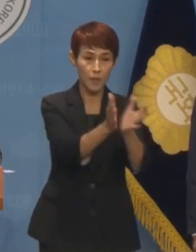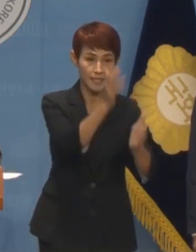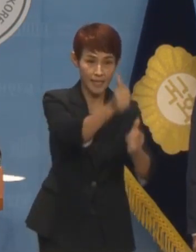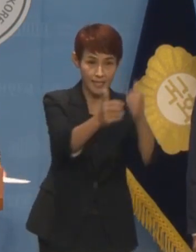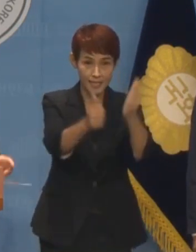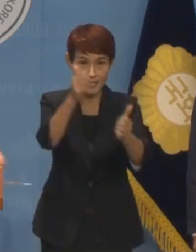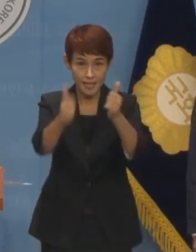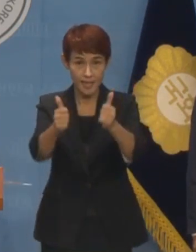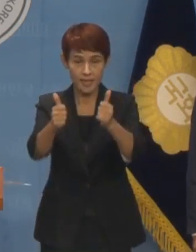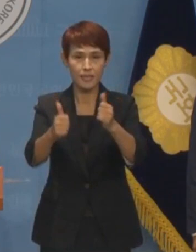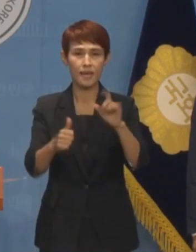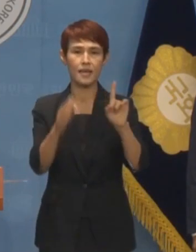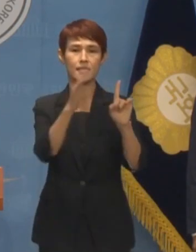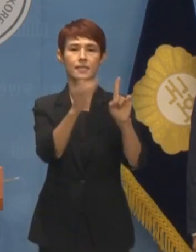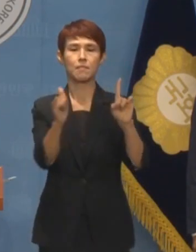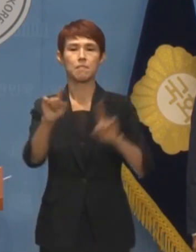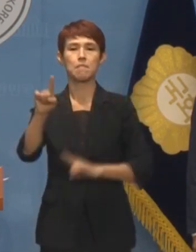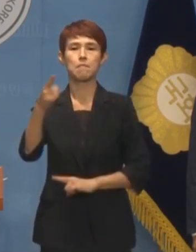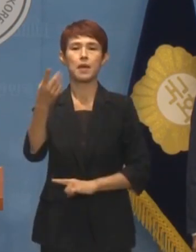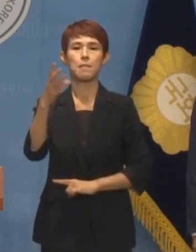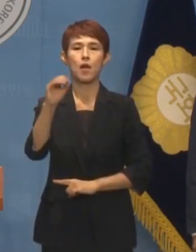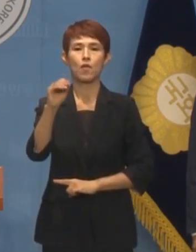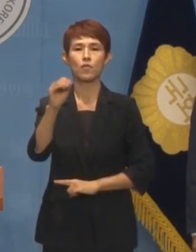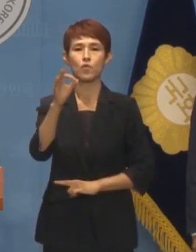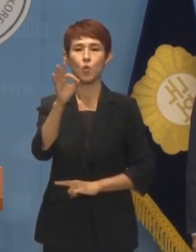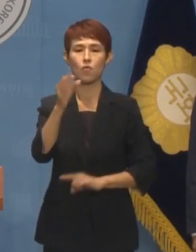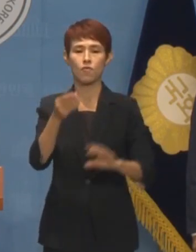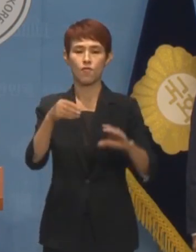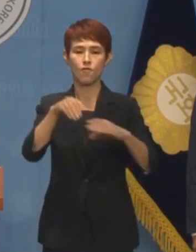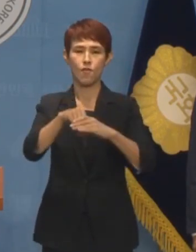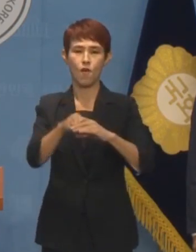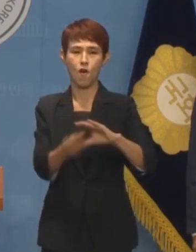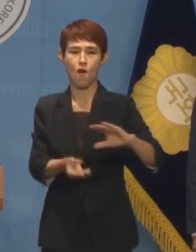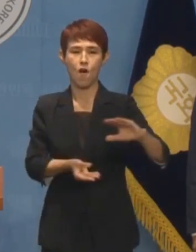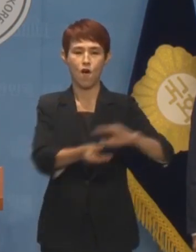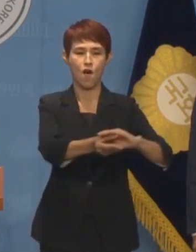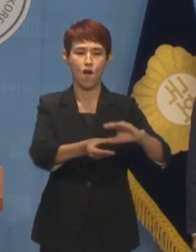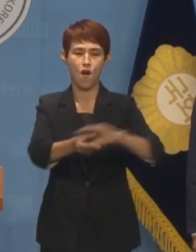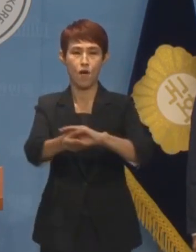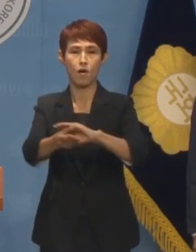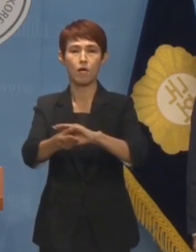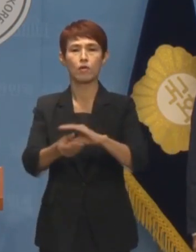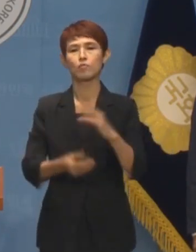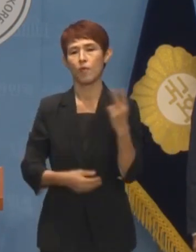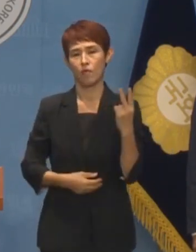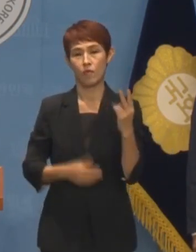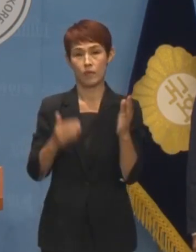협의회장에게 1인당 100만 원씩의 현금을 봉투에 담아 2회에